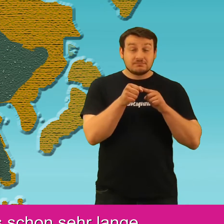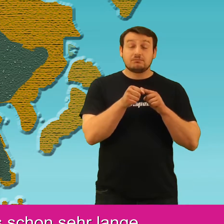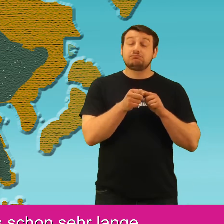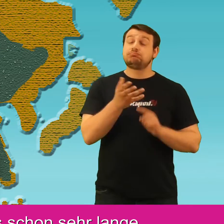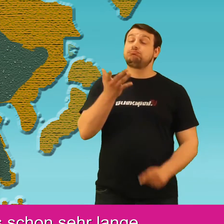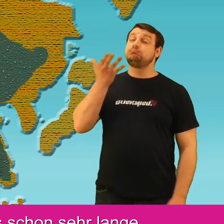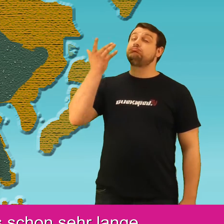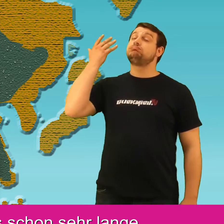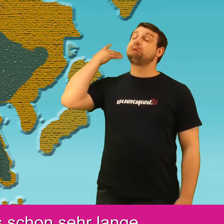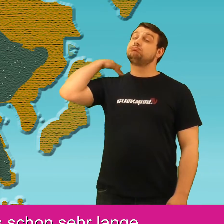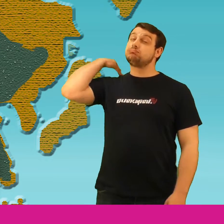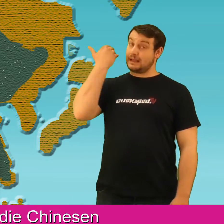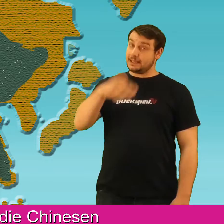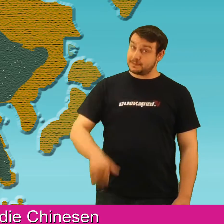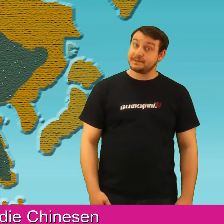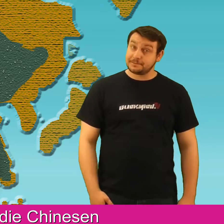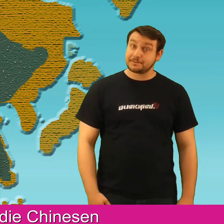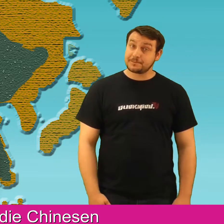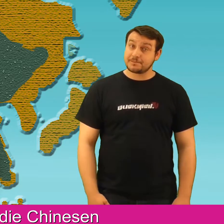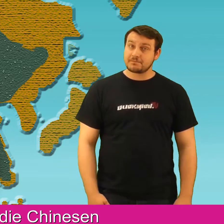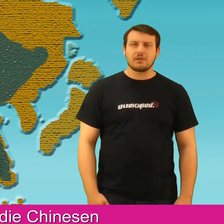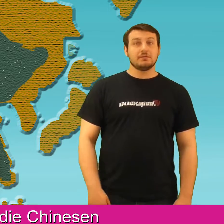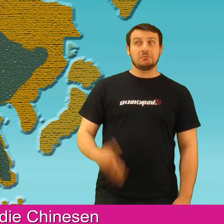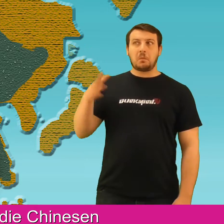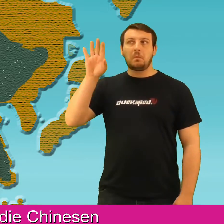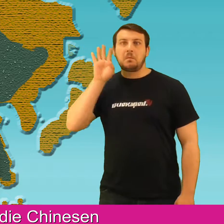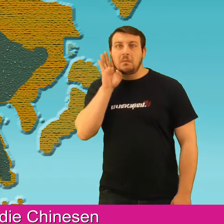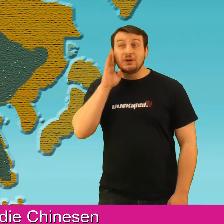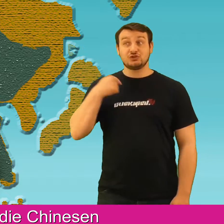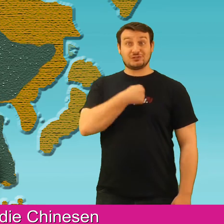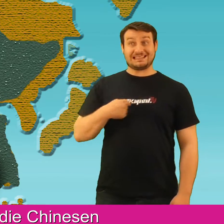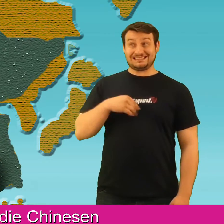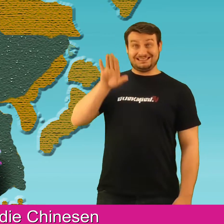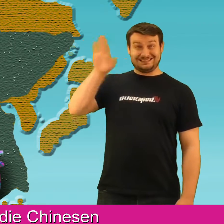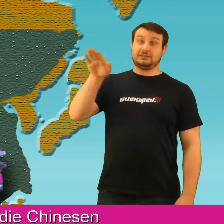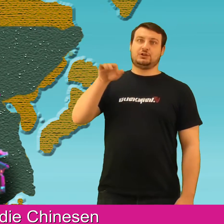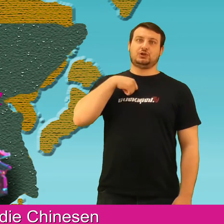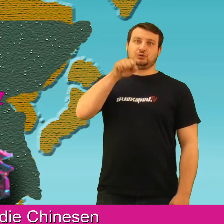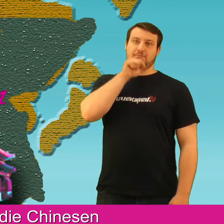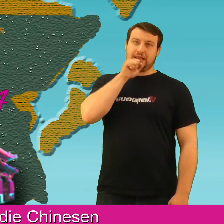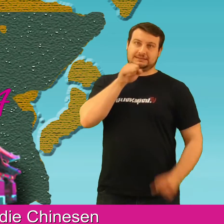Eis zum Essen gibt es schon sehr lange. Man sagt, dass die Chinesen das Speiseeis erfunden haben.